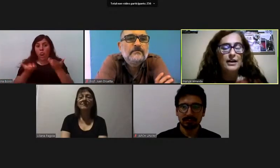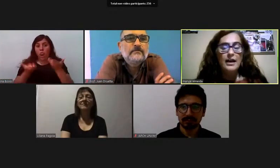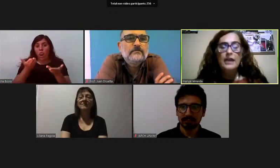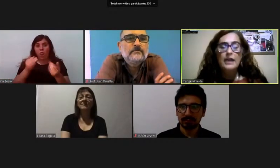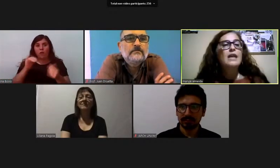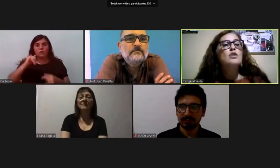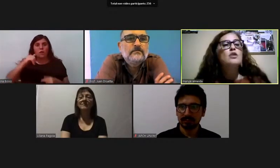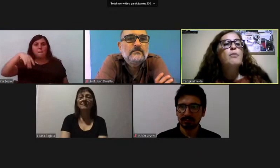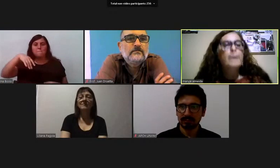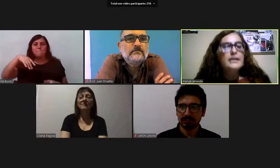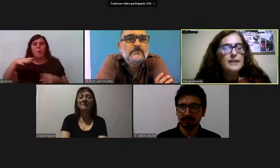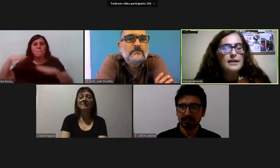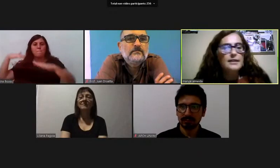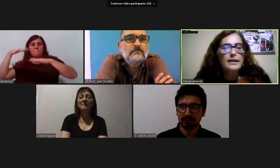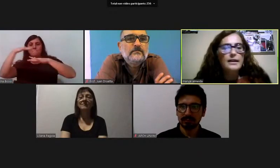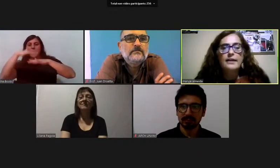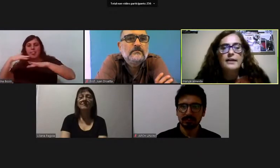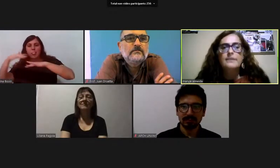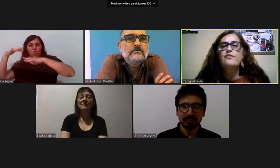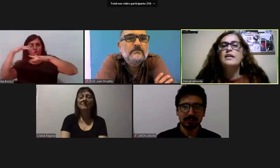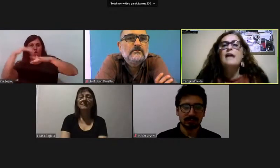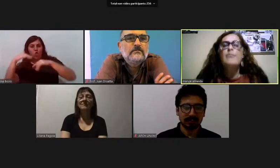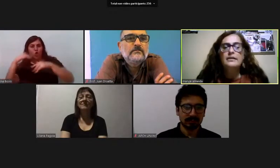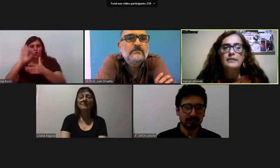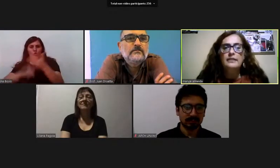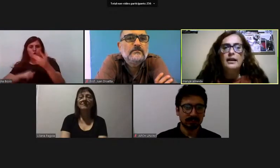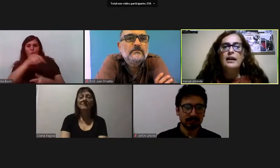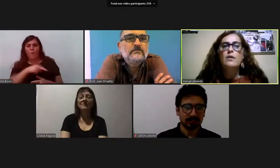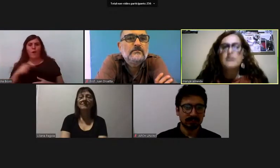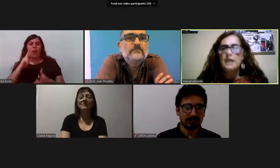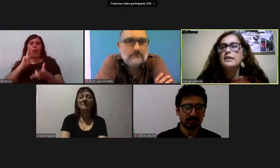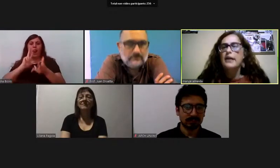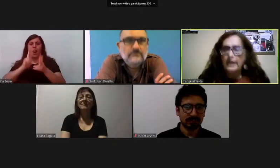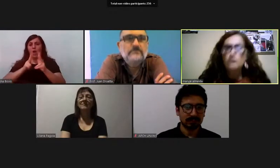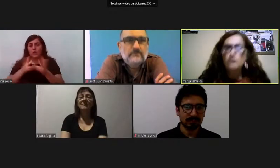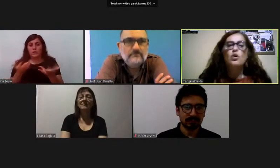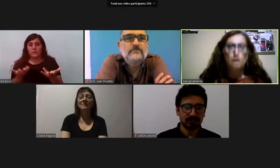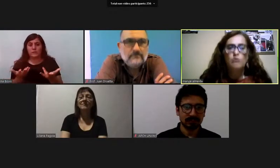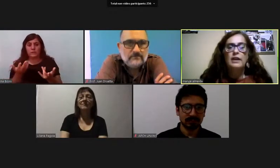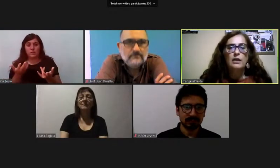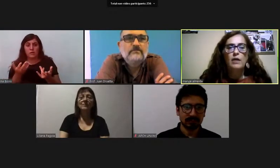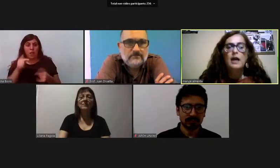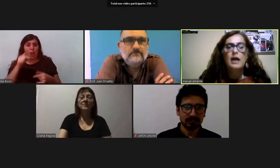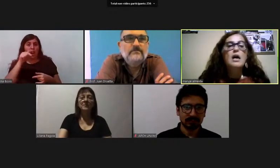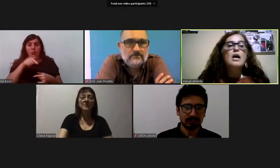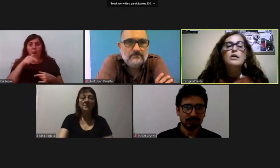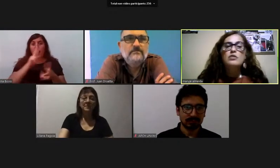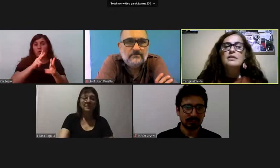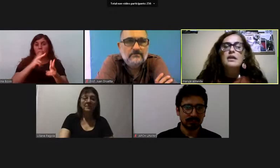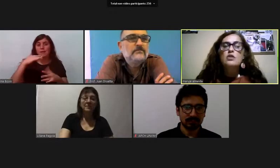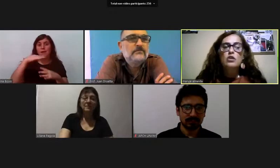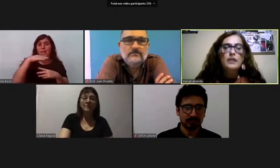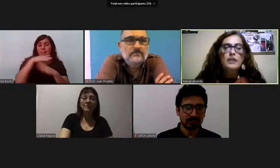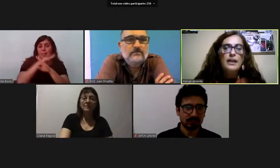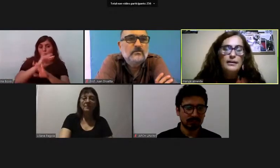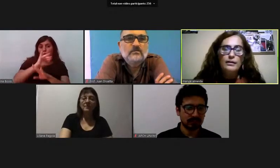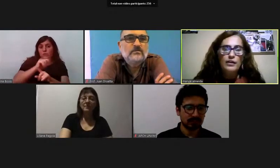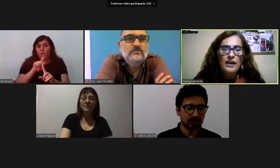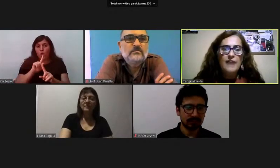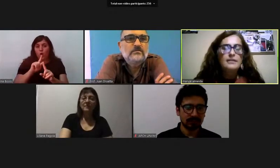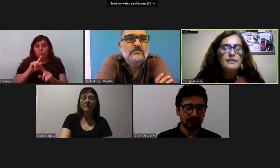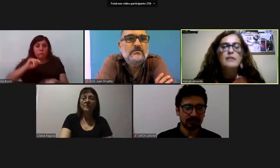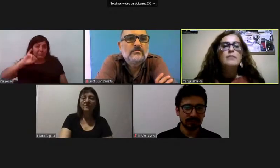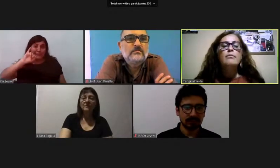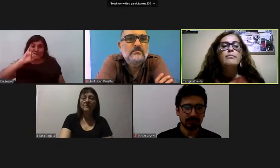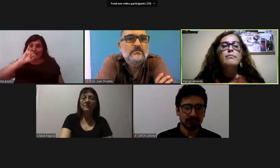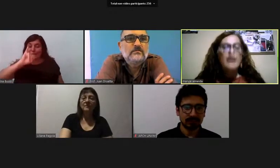hay y con las sospechas acerca de que si finalmente la lengua de señas es o no una lengua. Entonces, yo lo que les diría